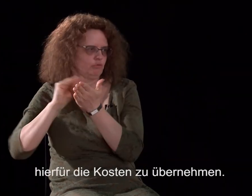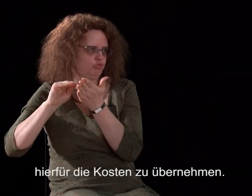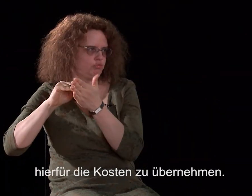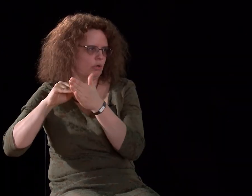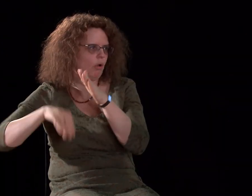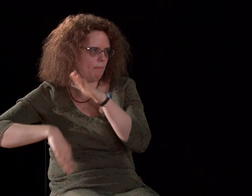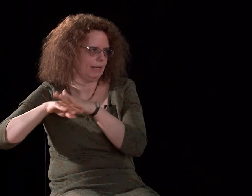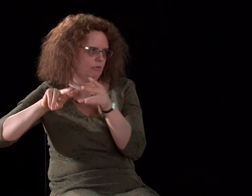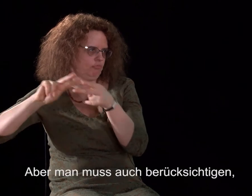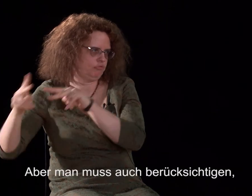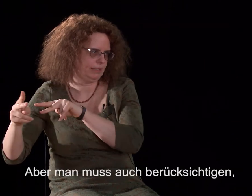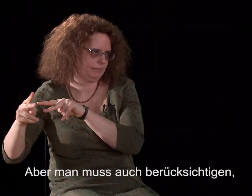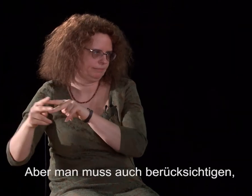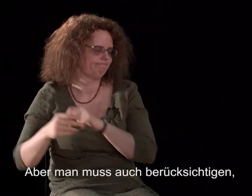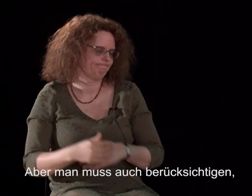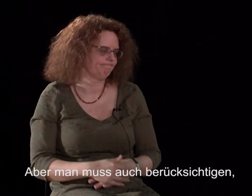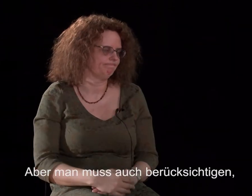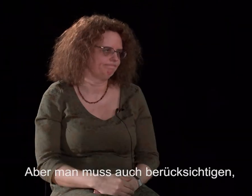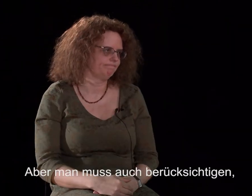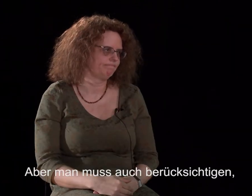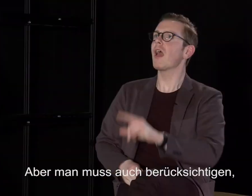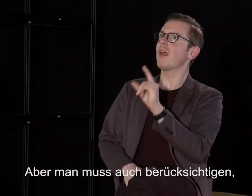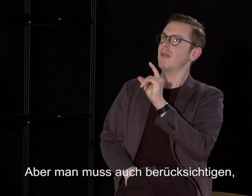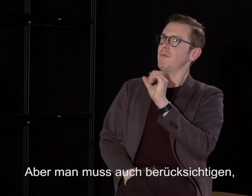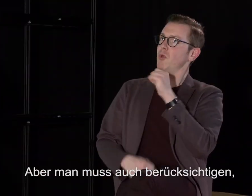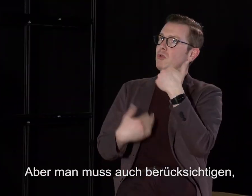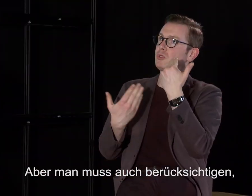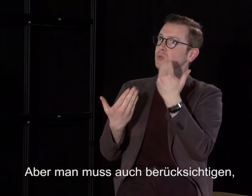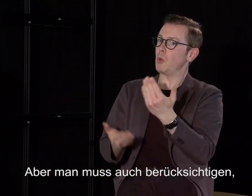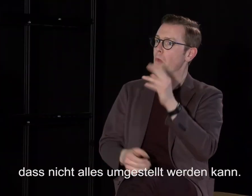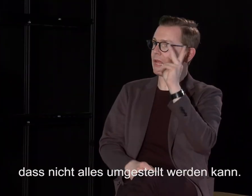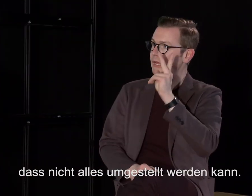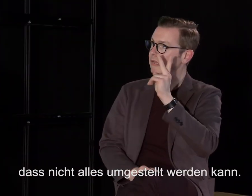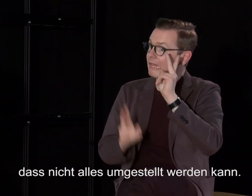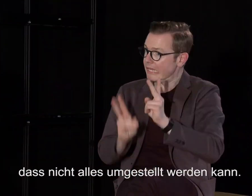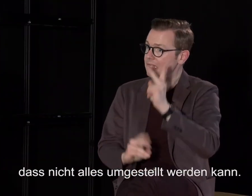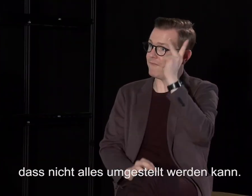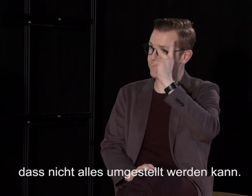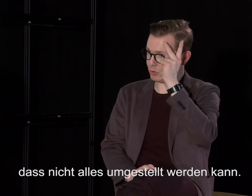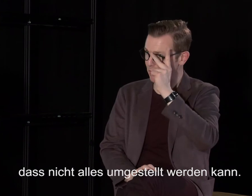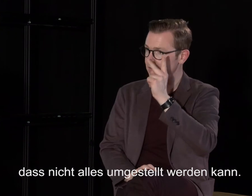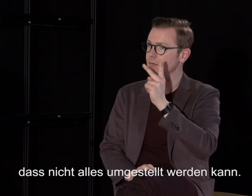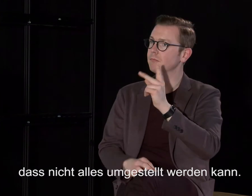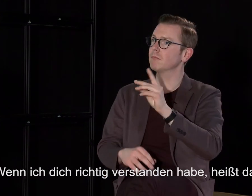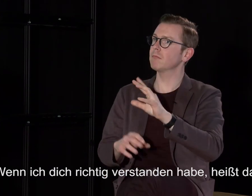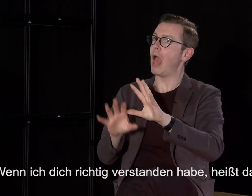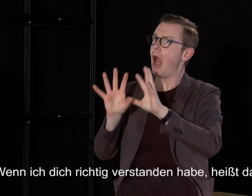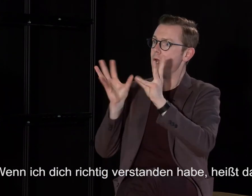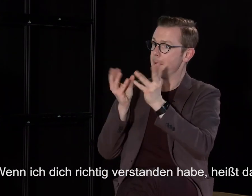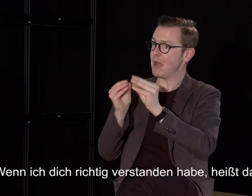übernehmen. Und ja, also, halt auch nicht alles umgestellt werden kann, muss man dann auch berücksichtigen. Das heißt also, wenn ich dich